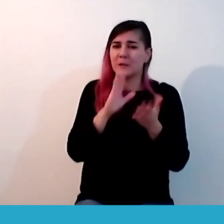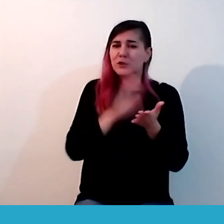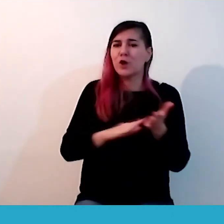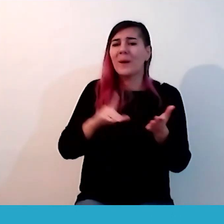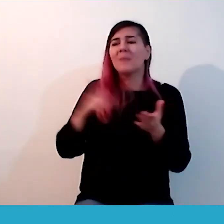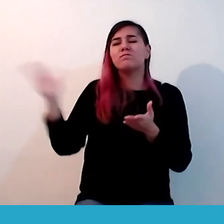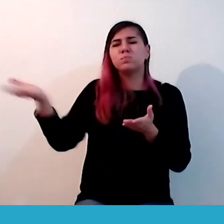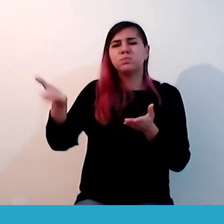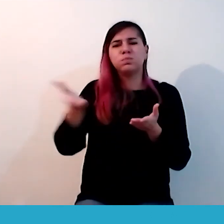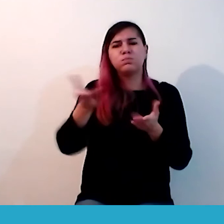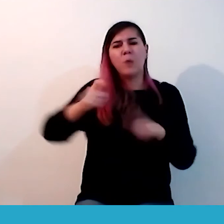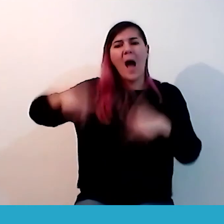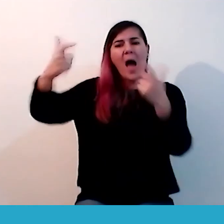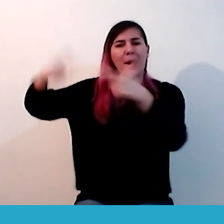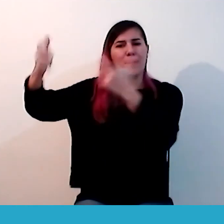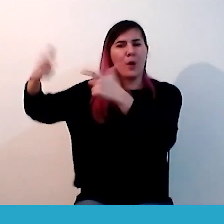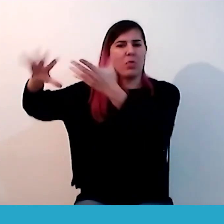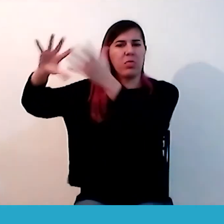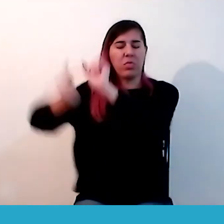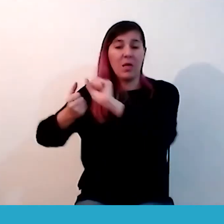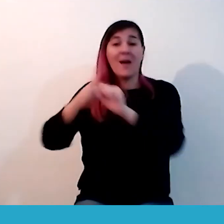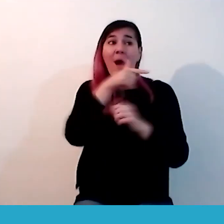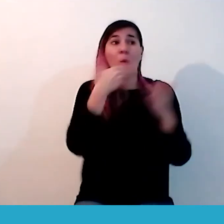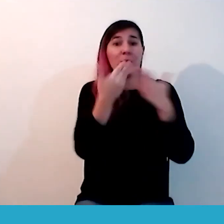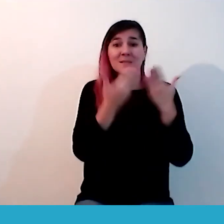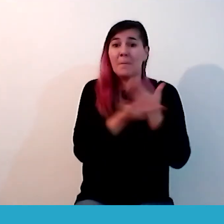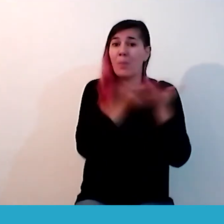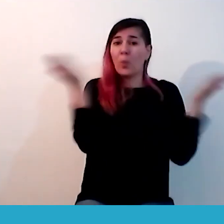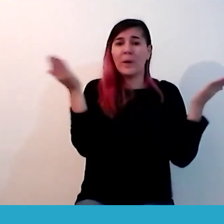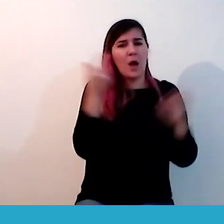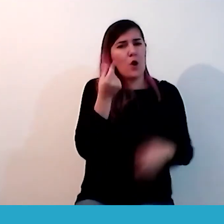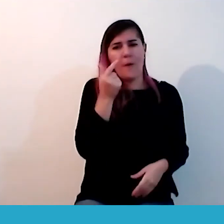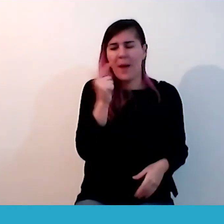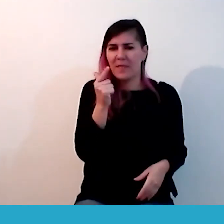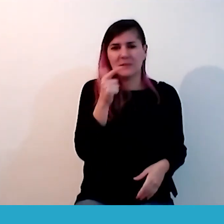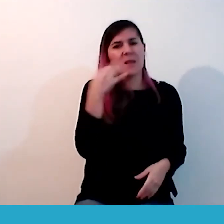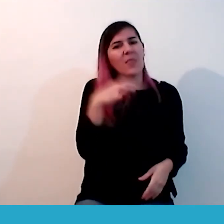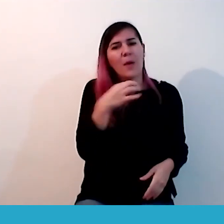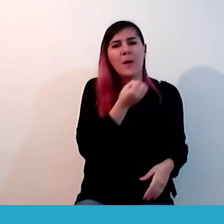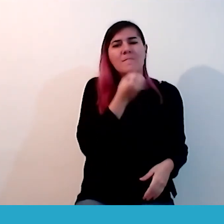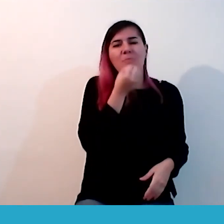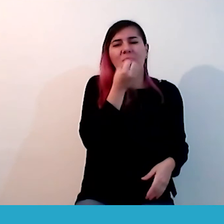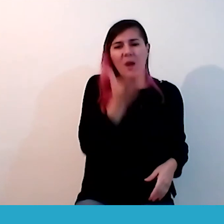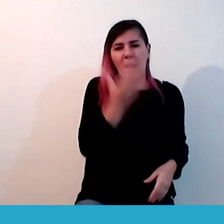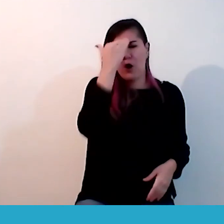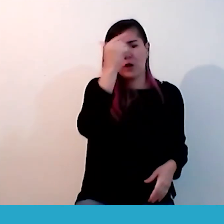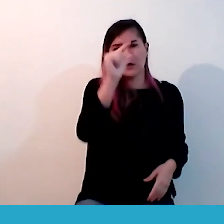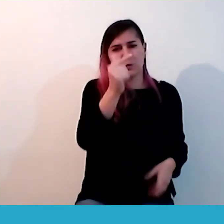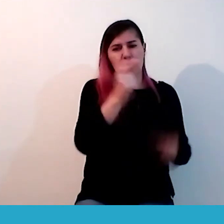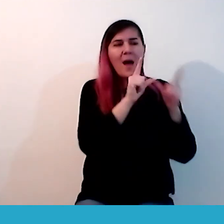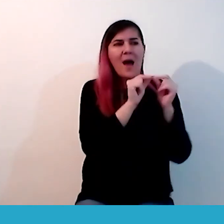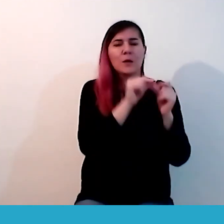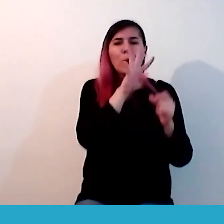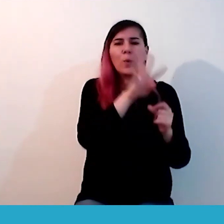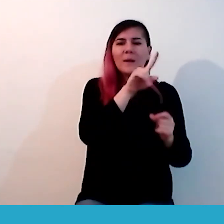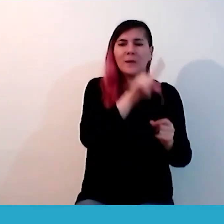tala. Reitera que esta audiencia pública carece de toda validez, debiendo las autoridades declararla inconstitucional en cumplimiento de los artículos 41 de la